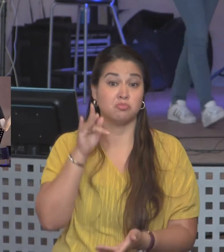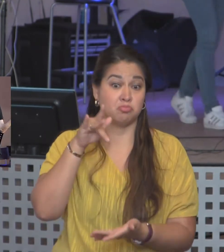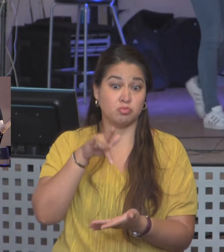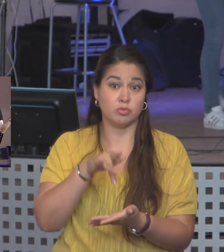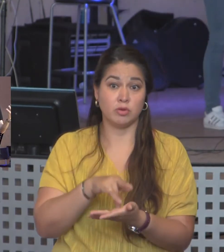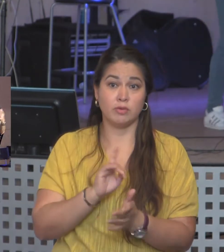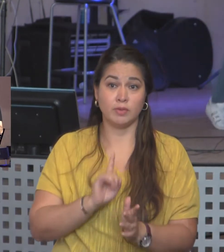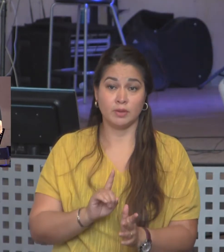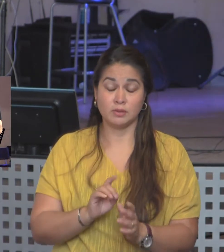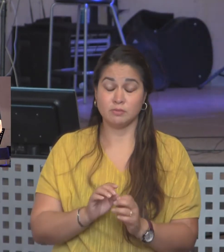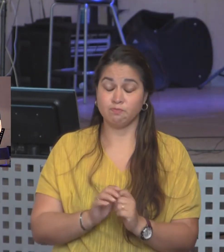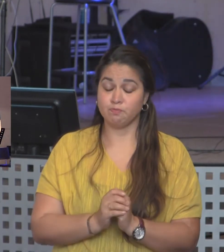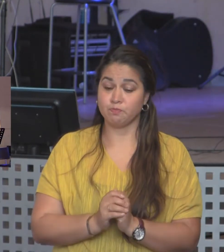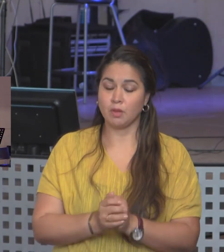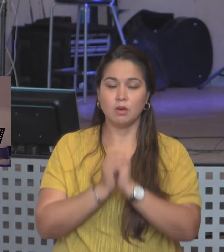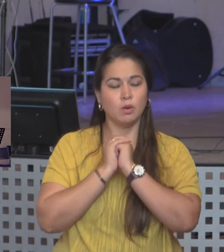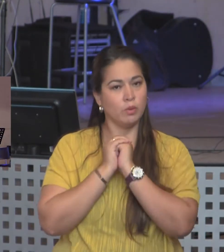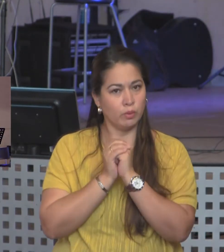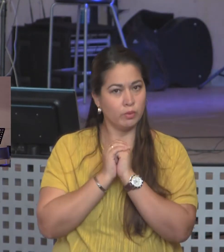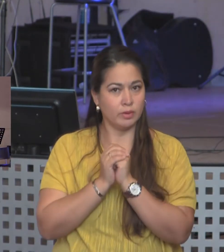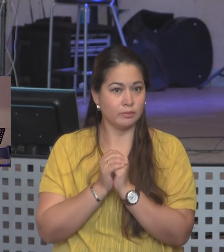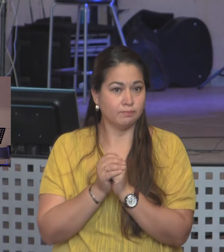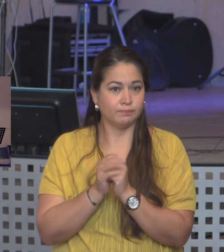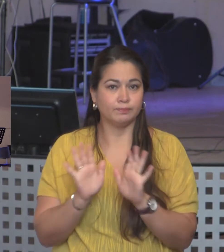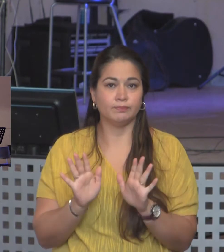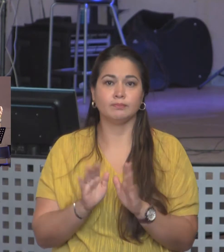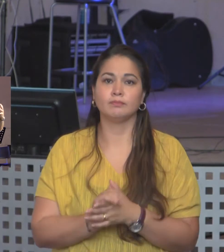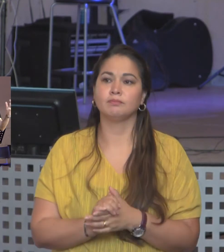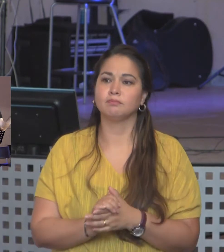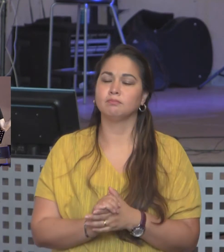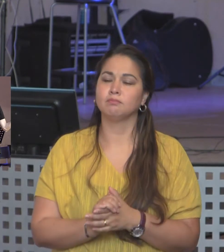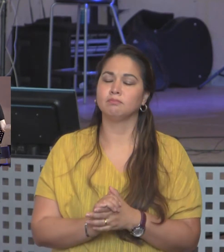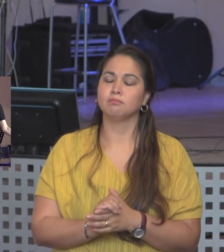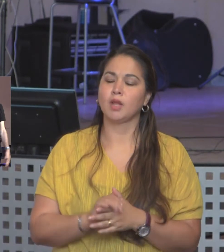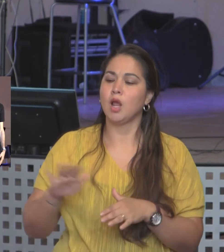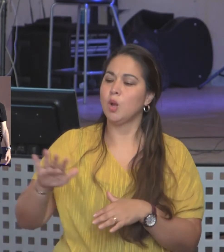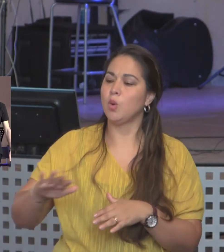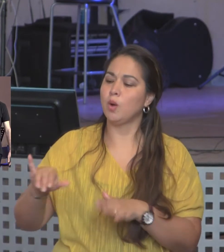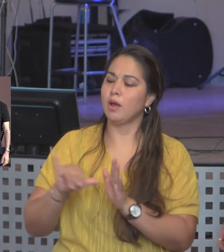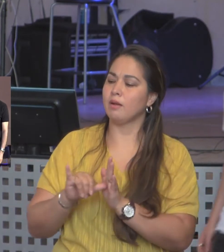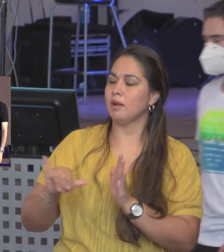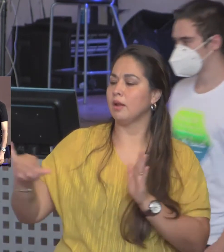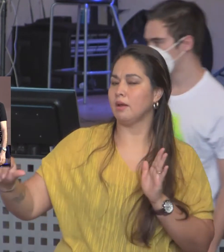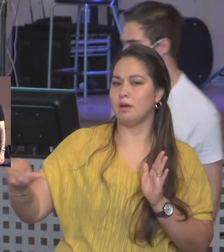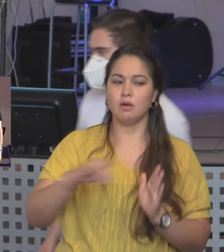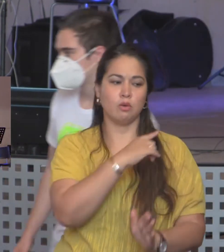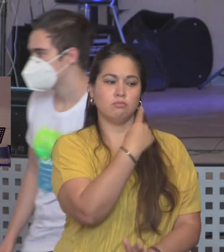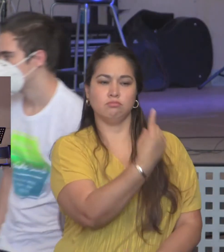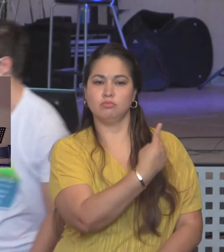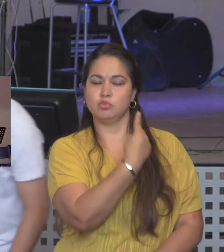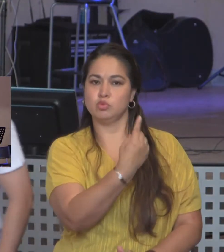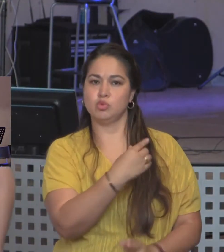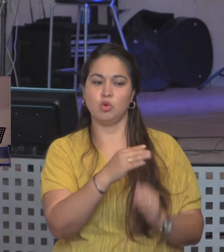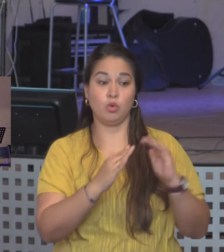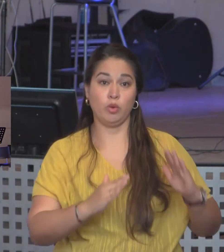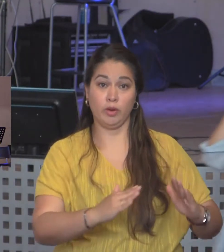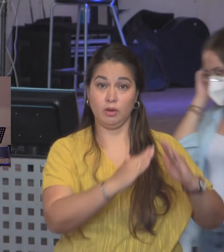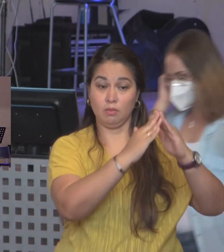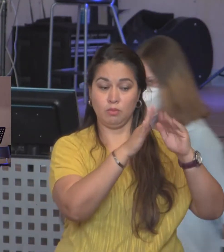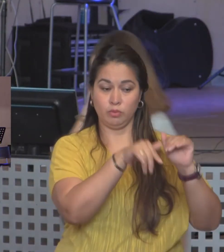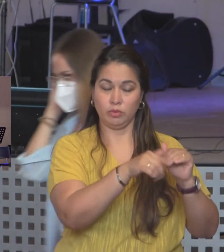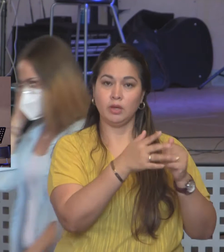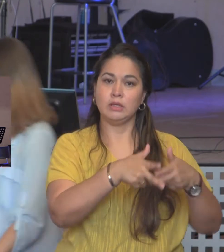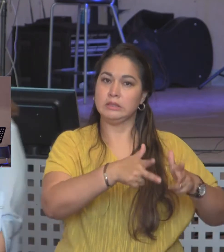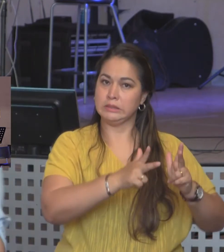queda a orar, como Él tenía por costumbre, aislado, solo, en el monte, y manda a sus